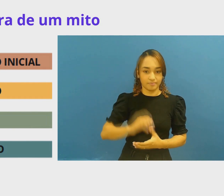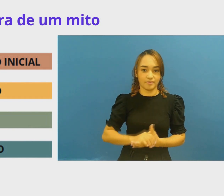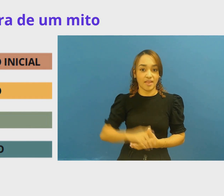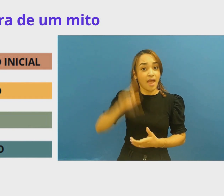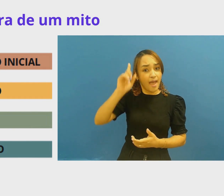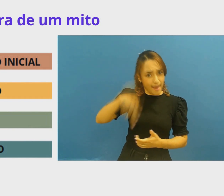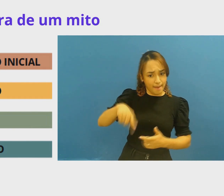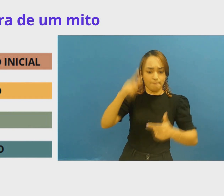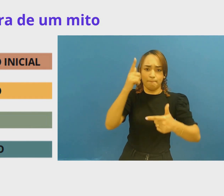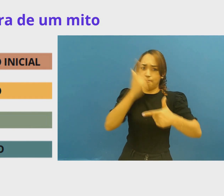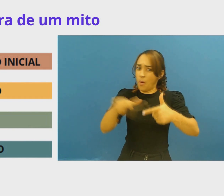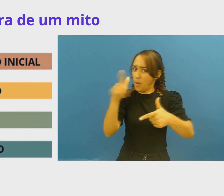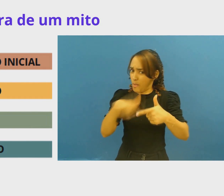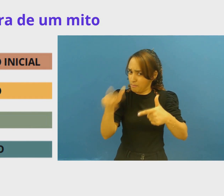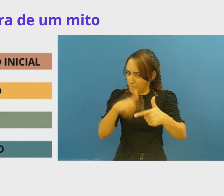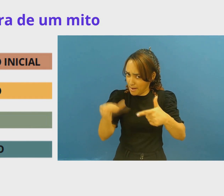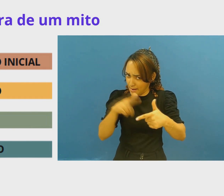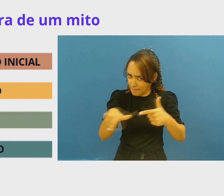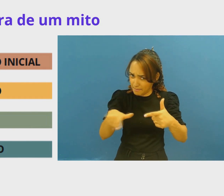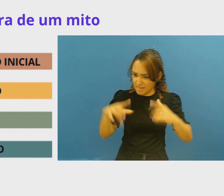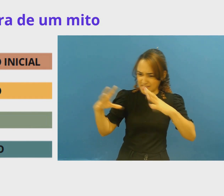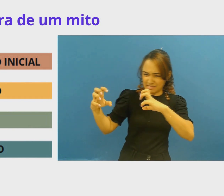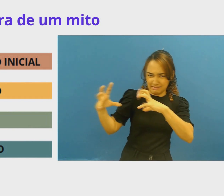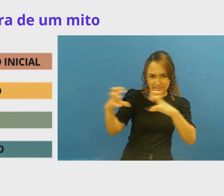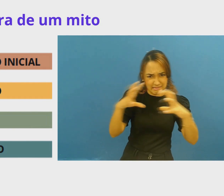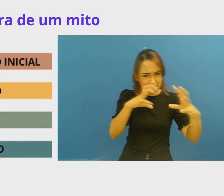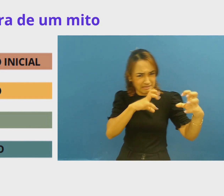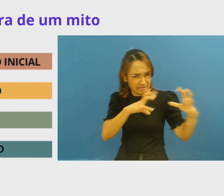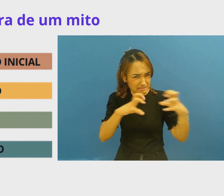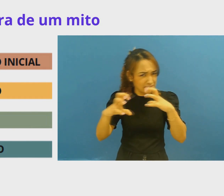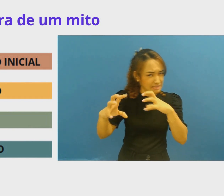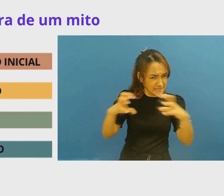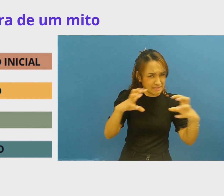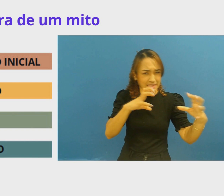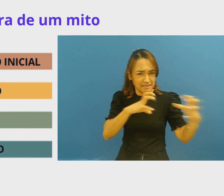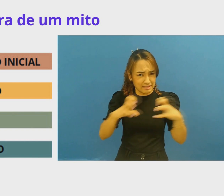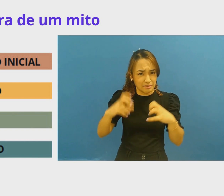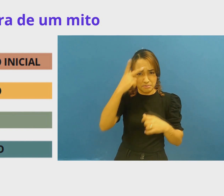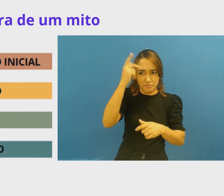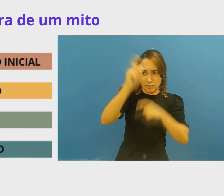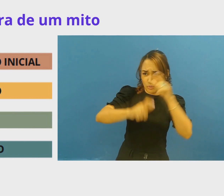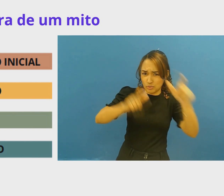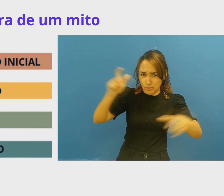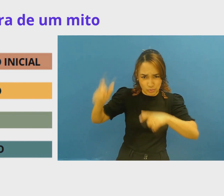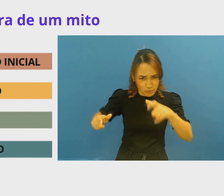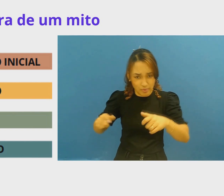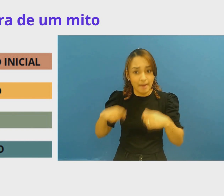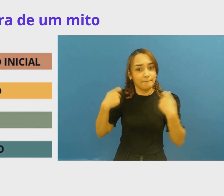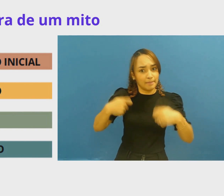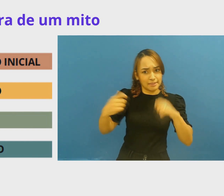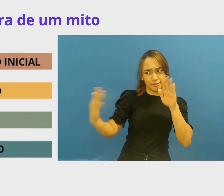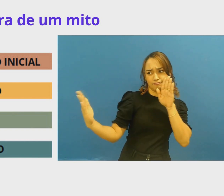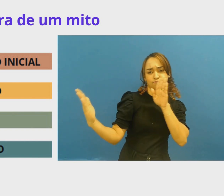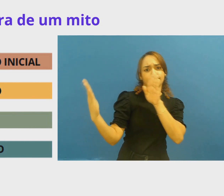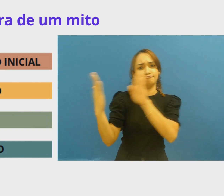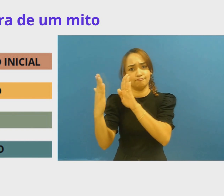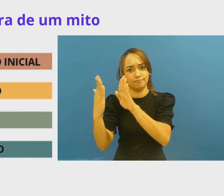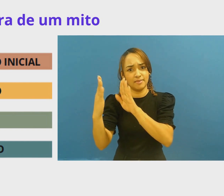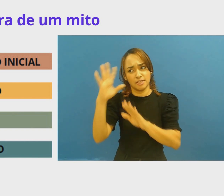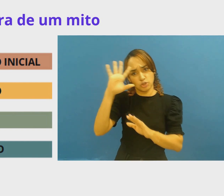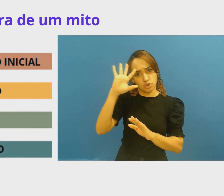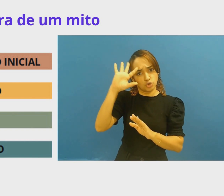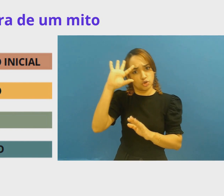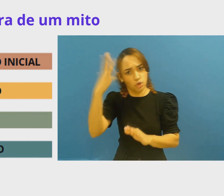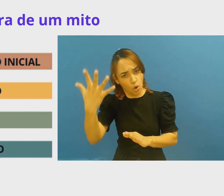Conflito é o problema, um desafio ou uma mudança que o personagem